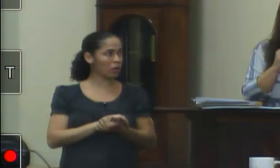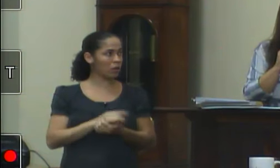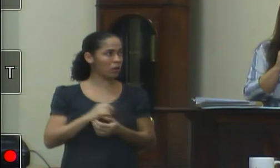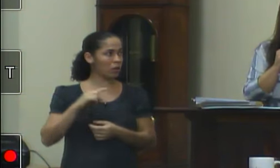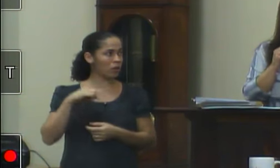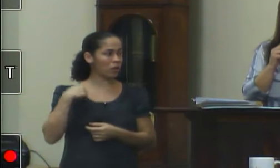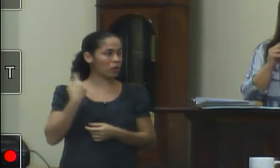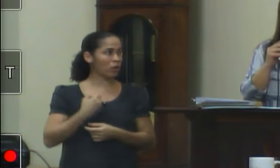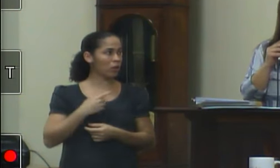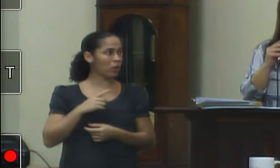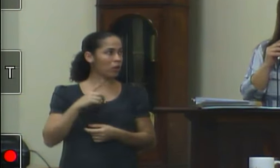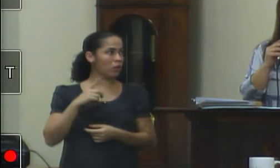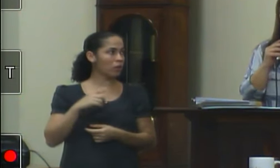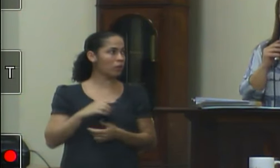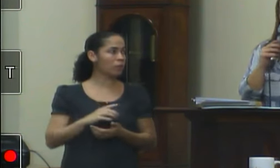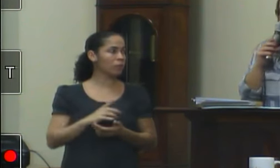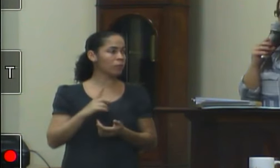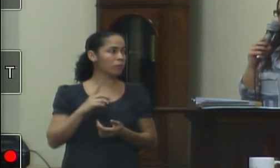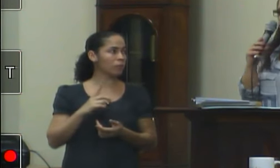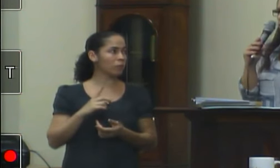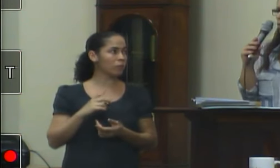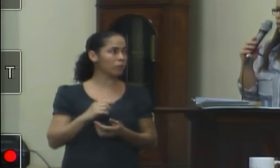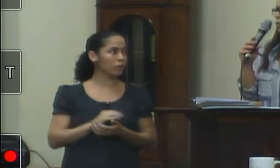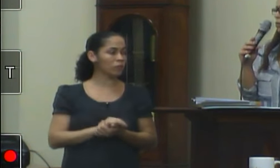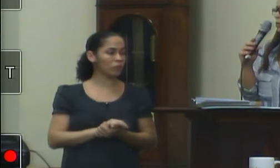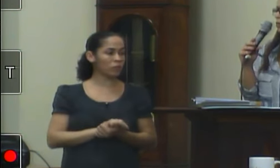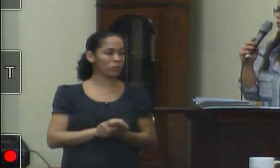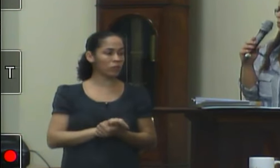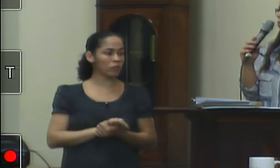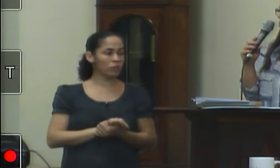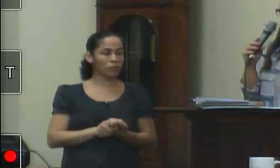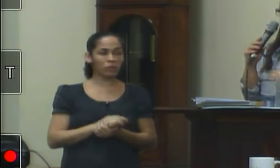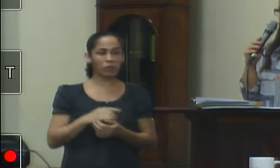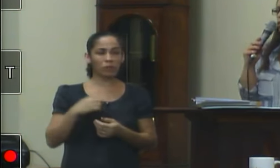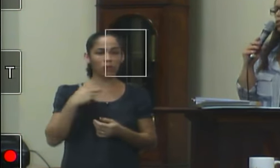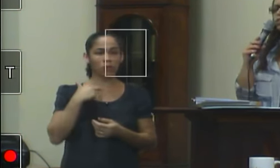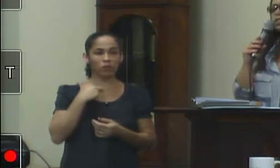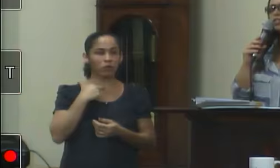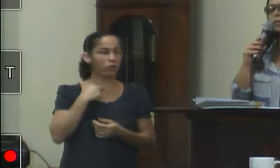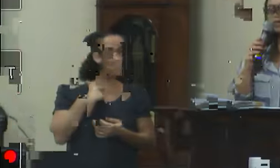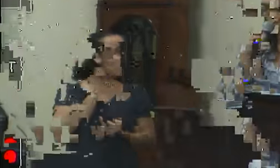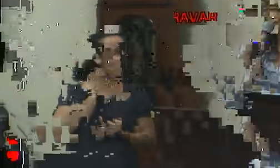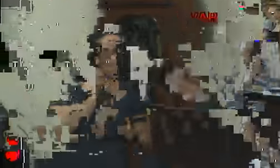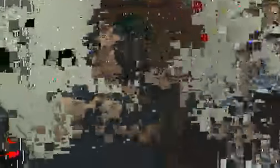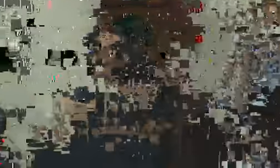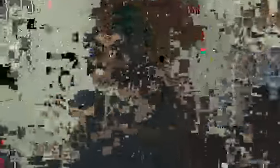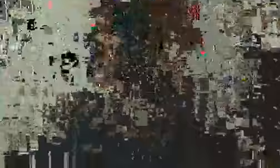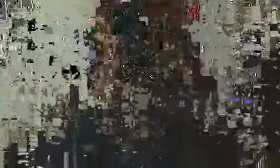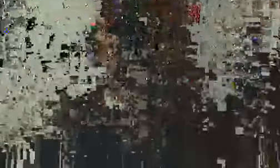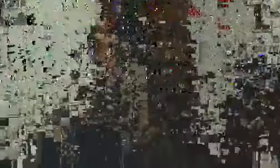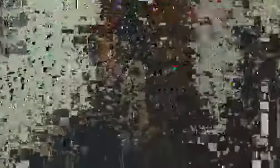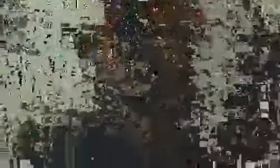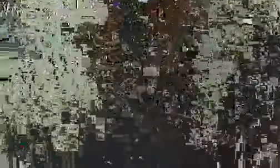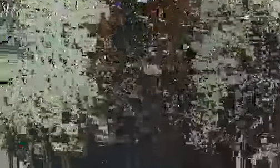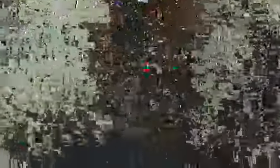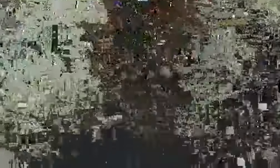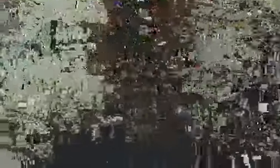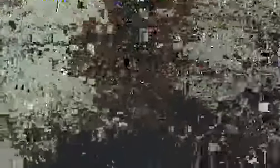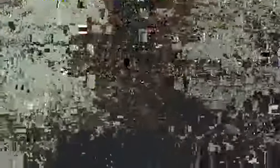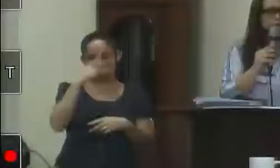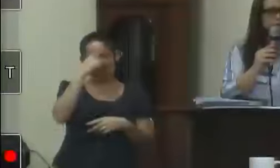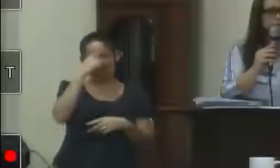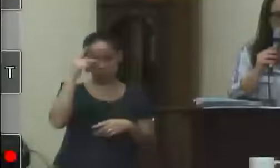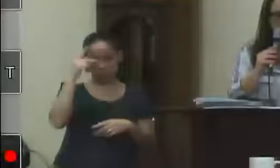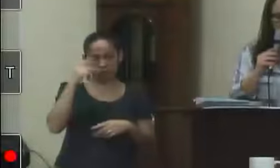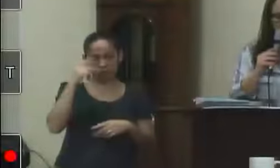não deixarmos, né, vamos falar aqui, não podemos admitir de deixar paciente atrás, de paciente ser